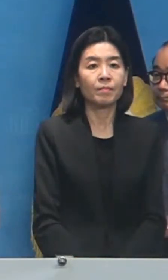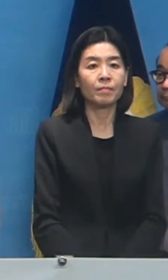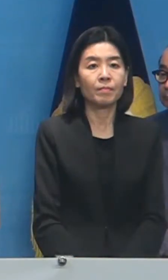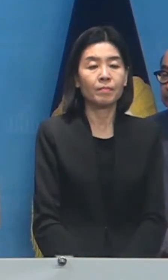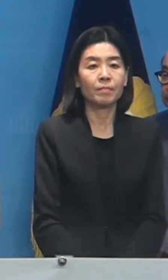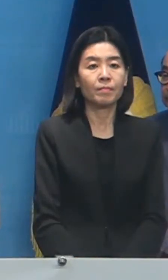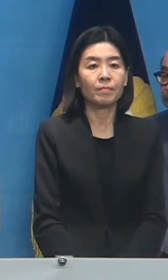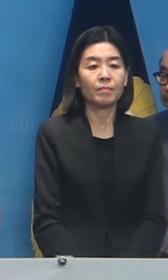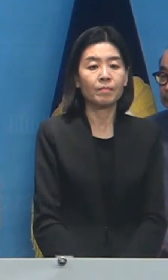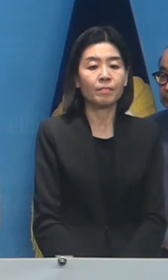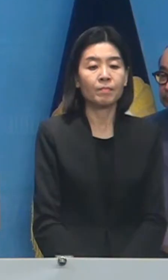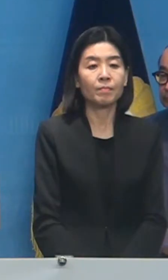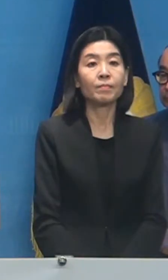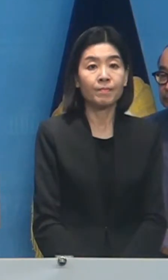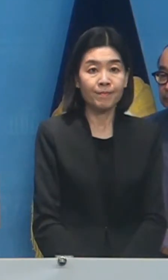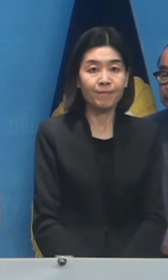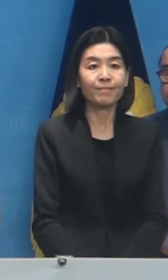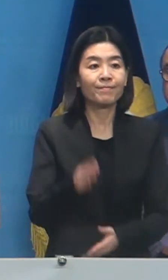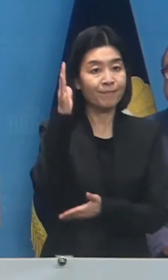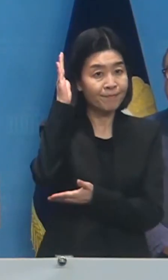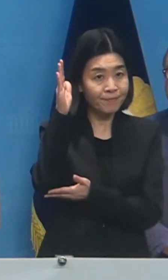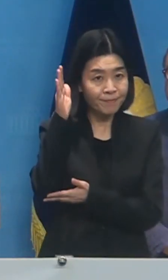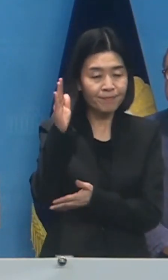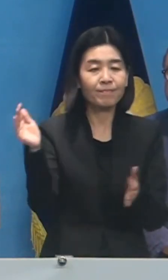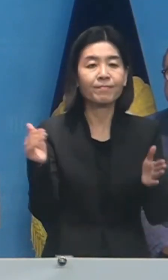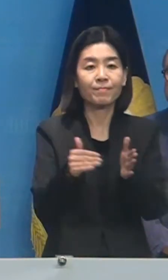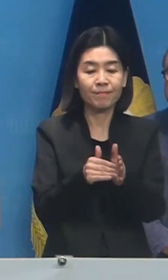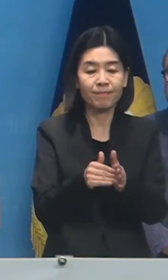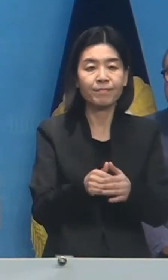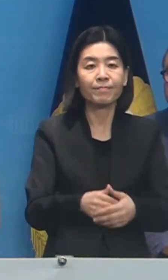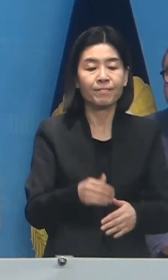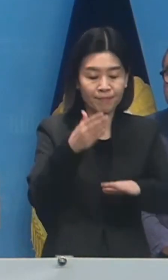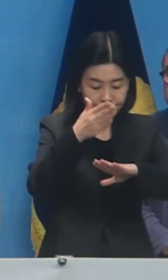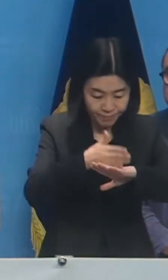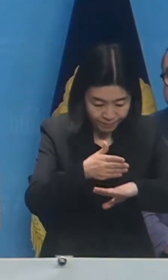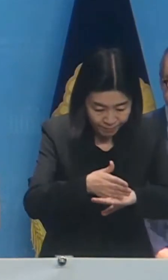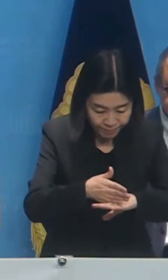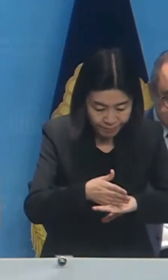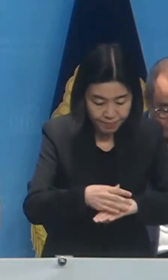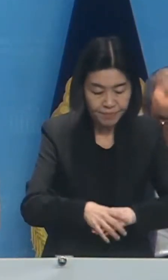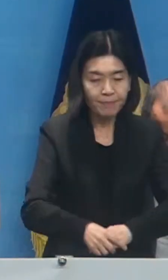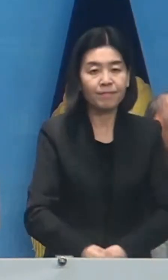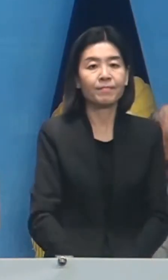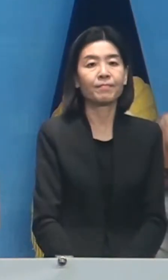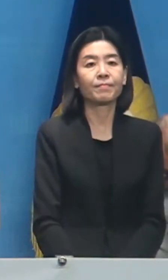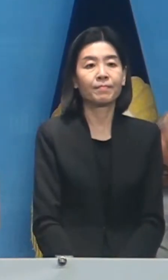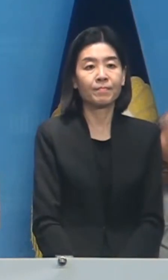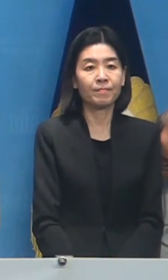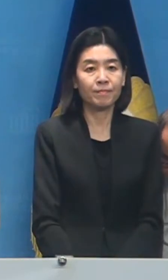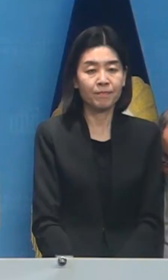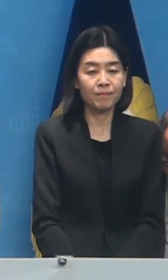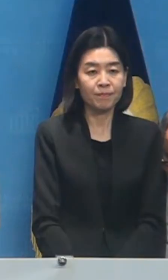네, 그러면 이것으로 기자회견을 마치도록 하겠습니다. 감사합니다. 인사드리겠습니다.